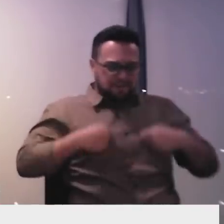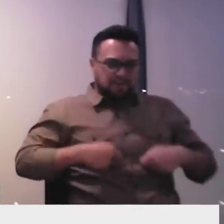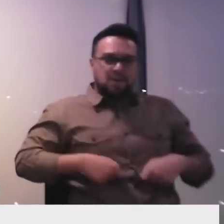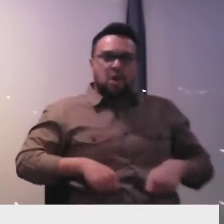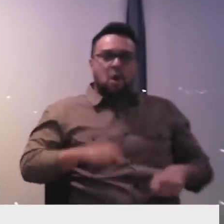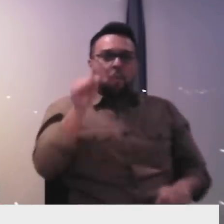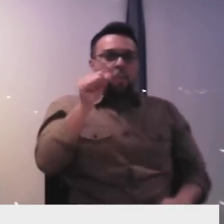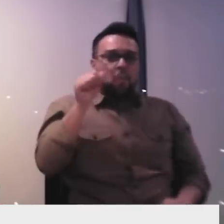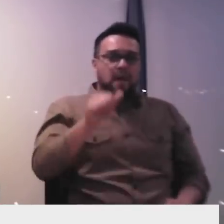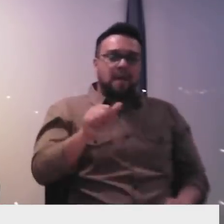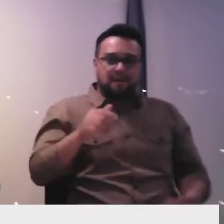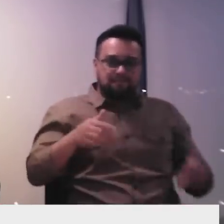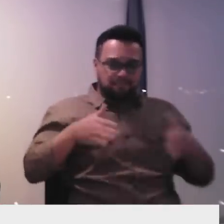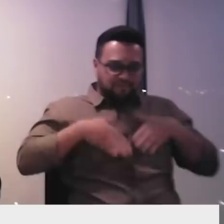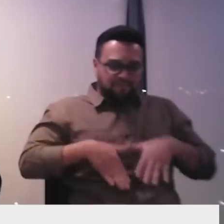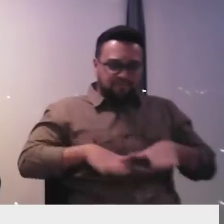do céu.